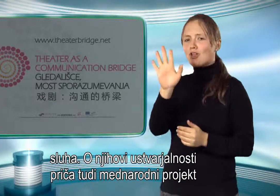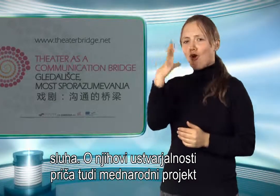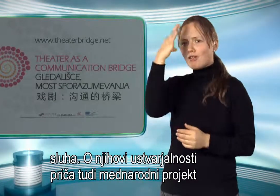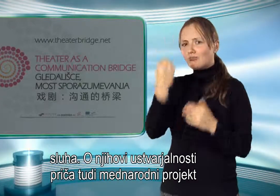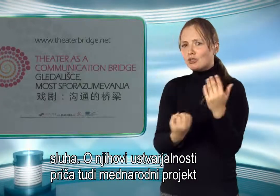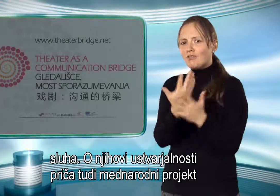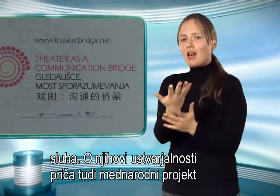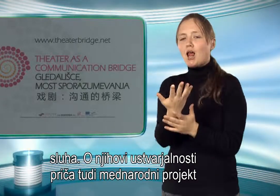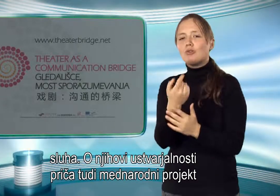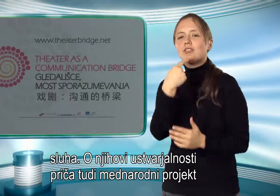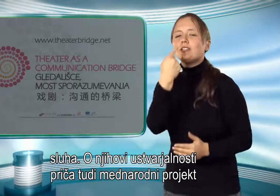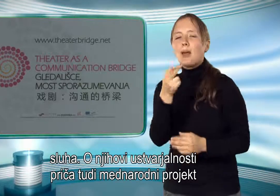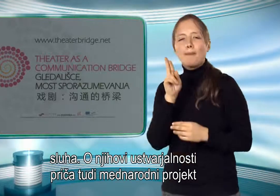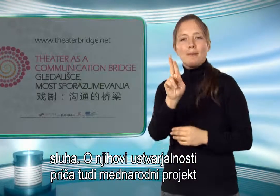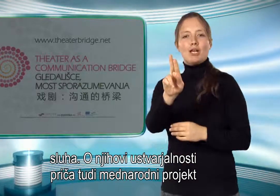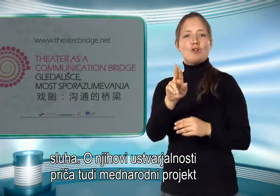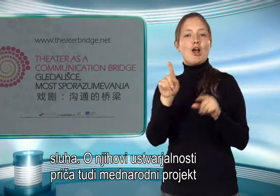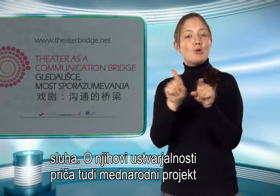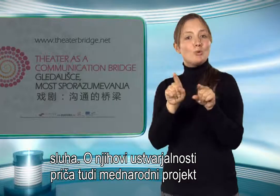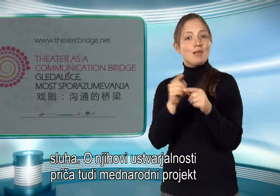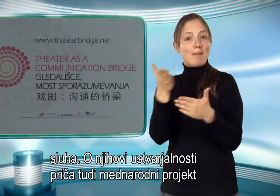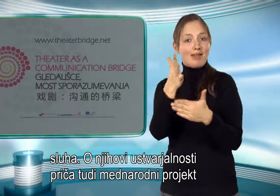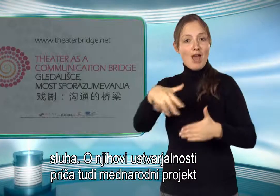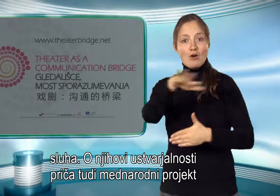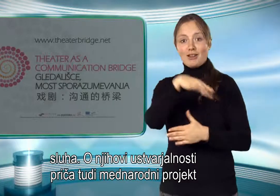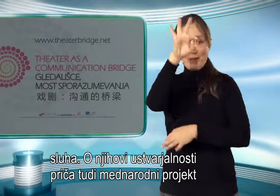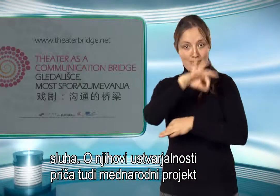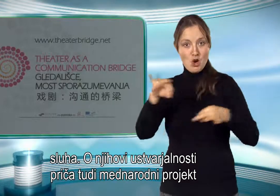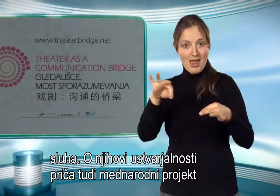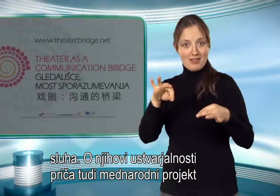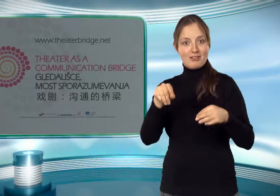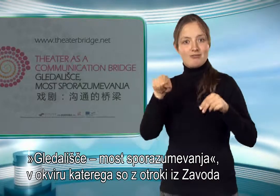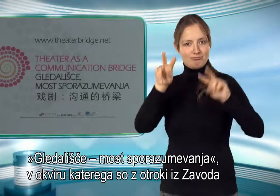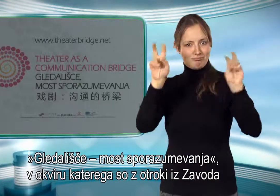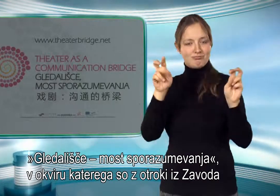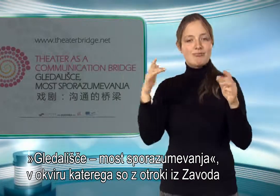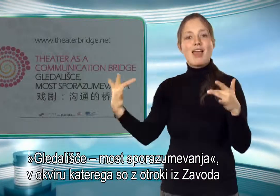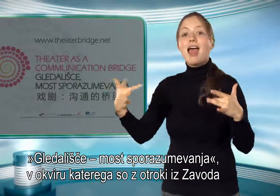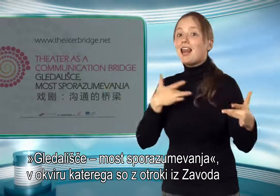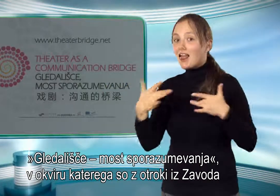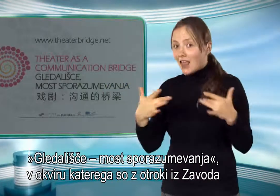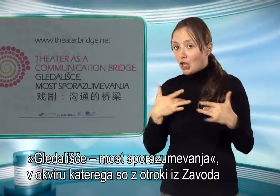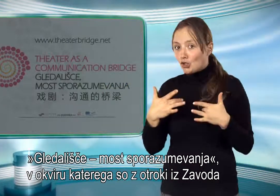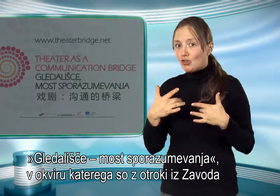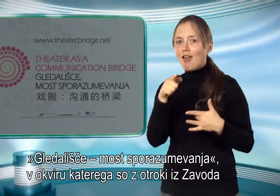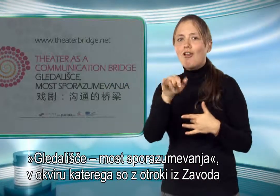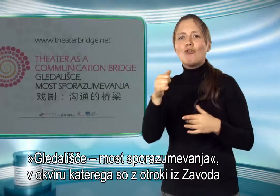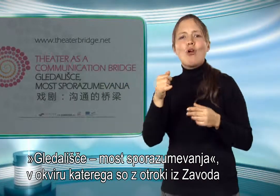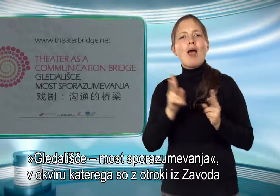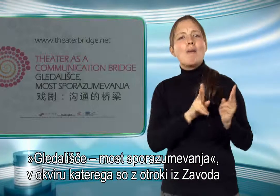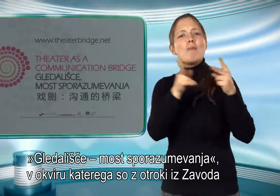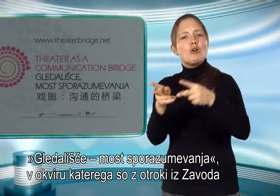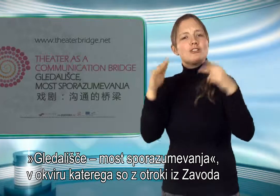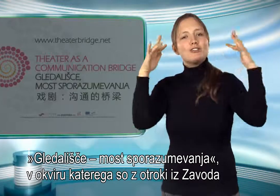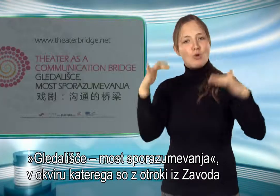O njihovi ustvarjalnosti priča tudi mednarodni projekt Gledališče Most sporazumevanja, v okviru katerega so